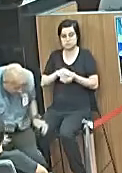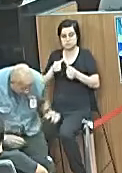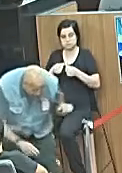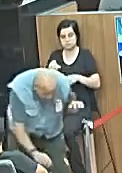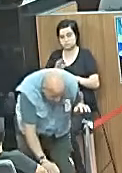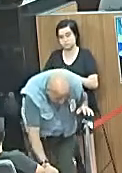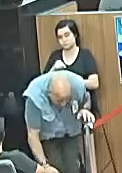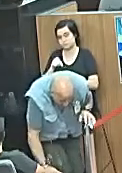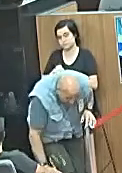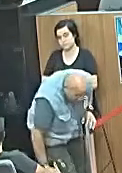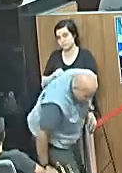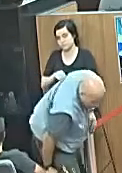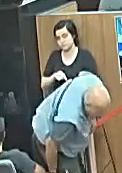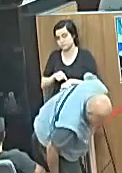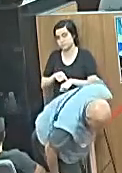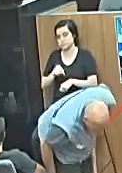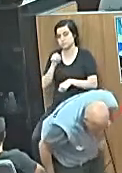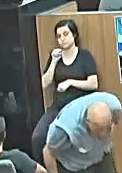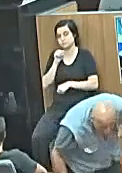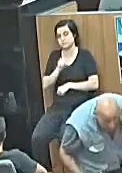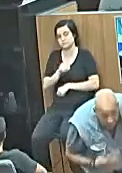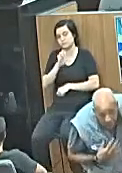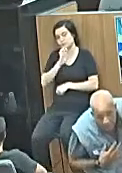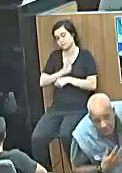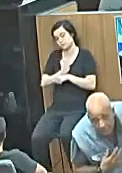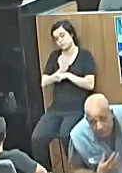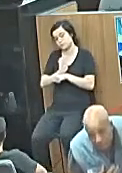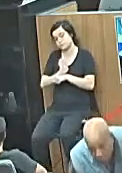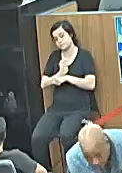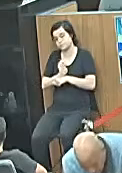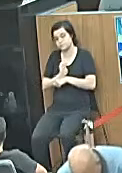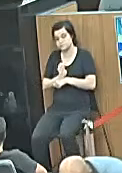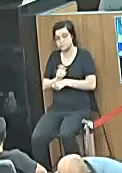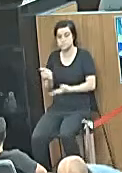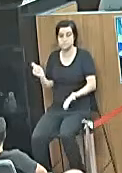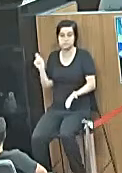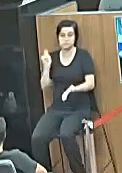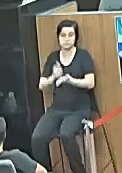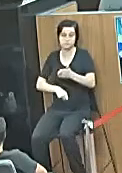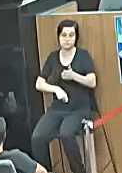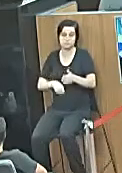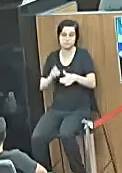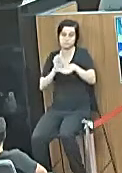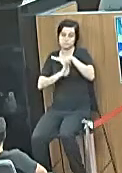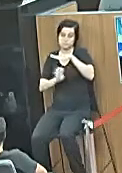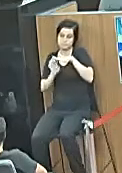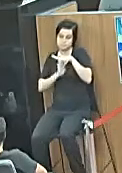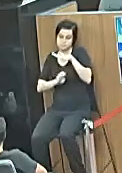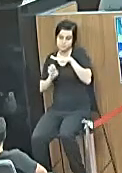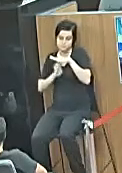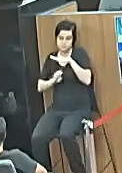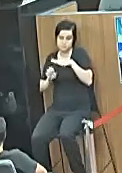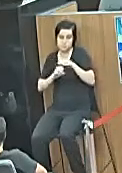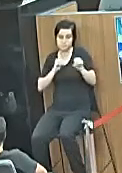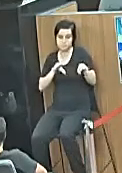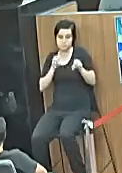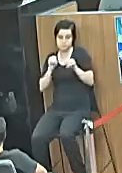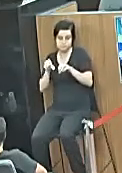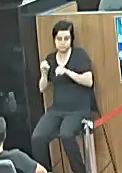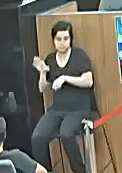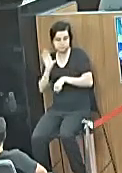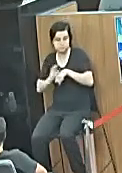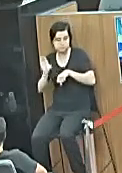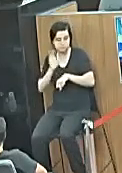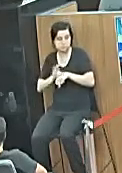143 na região estadual para contratação de instituições para ministrar oficinas pedagógicas